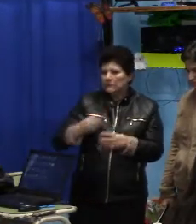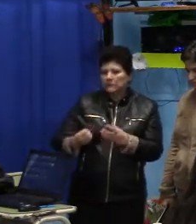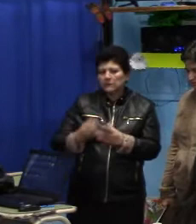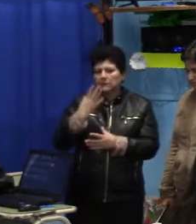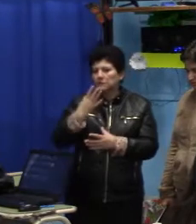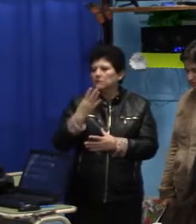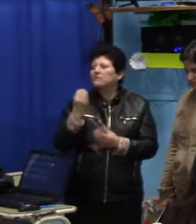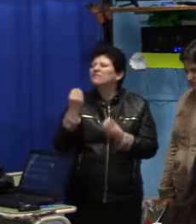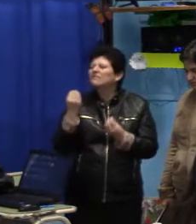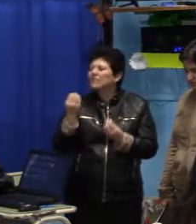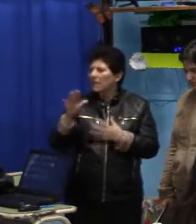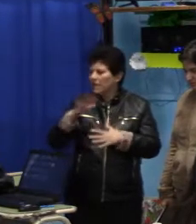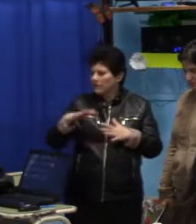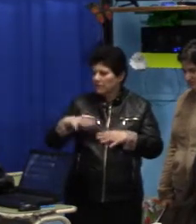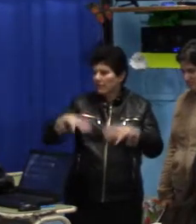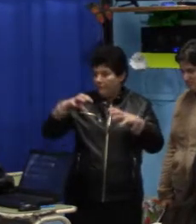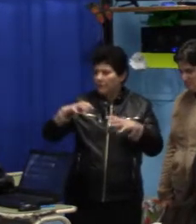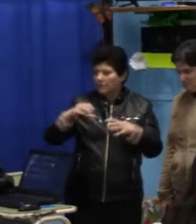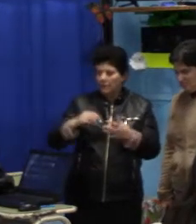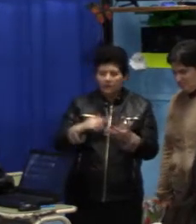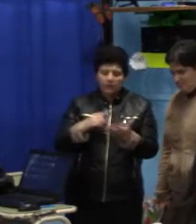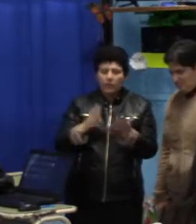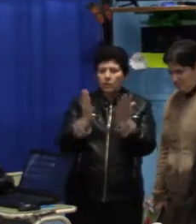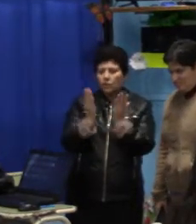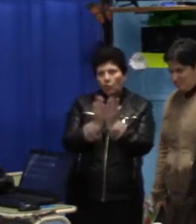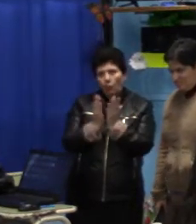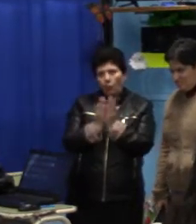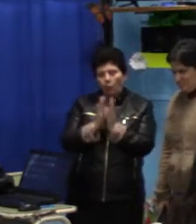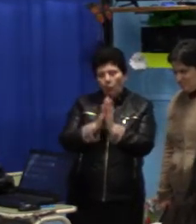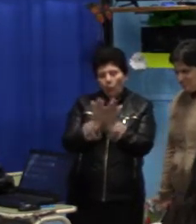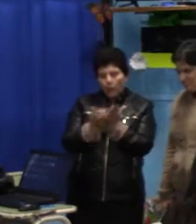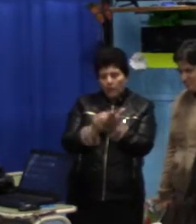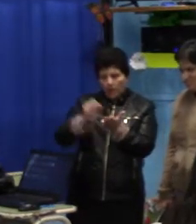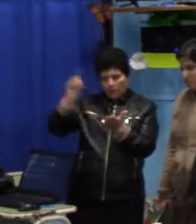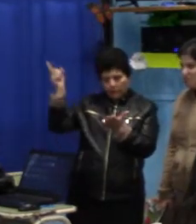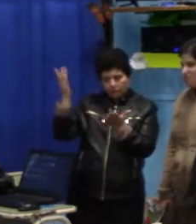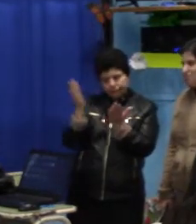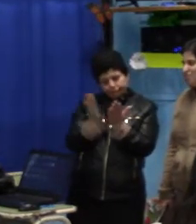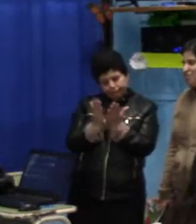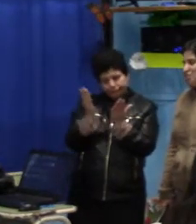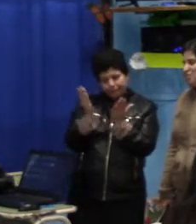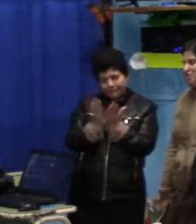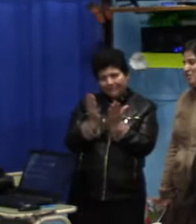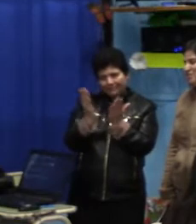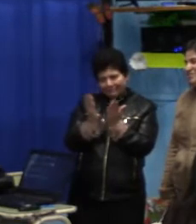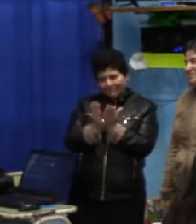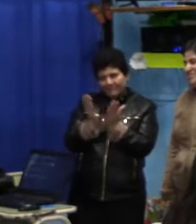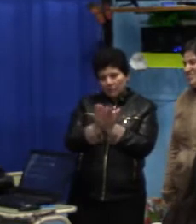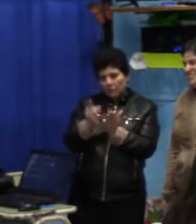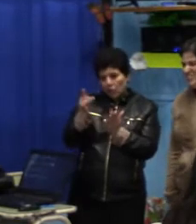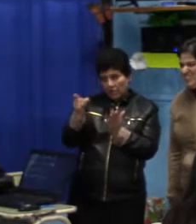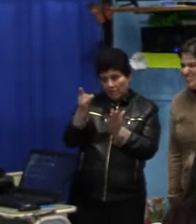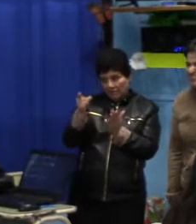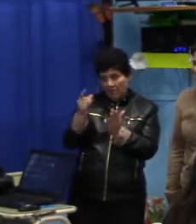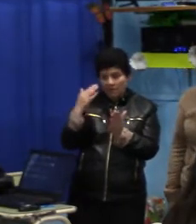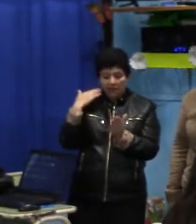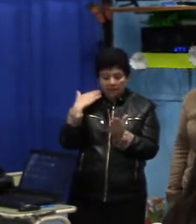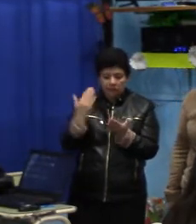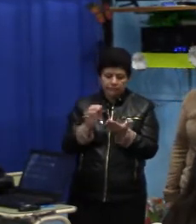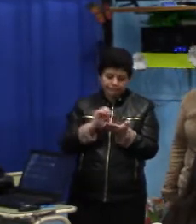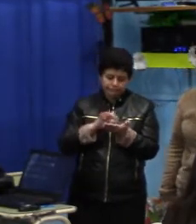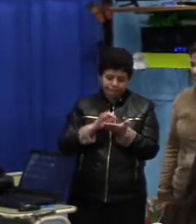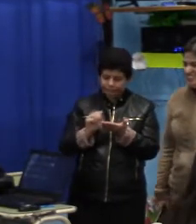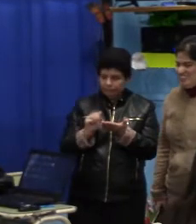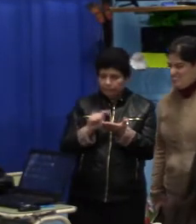culto. Ella, si hay algo que la mantiene de con bien, ese libro que está ahí, es